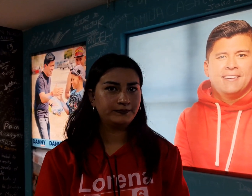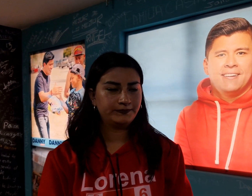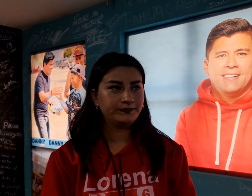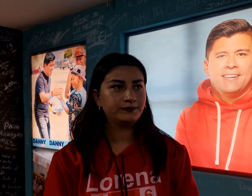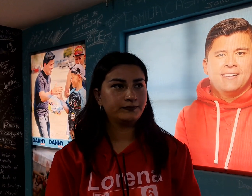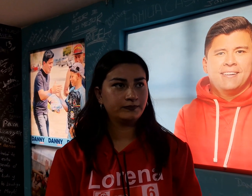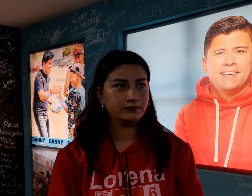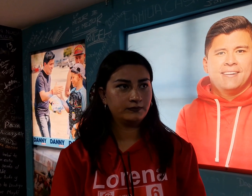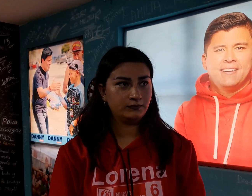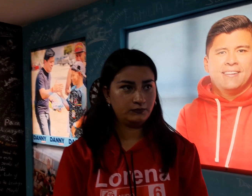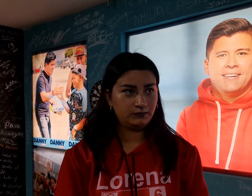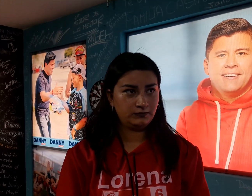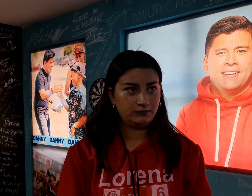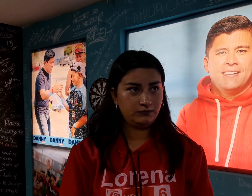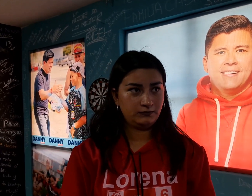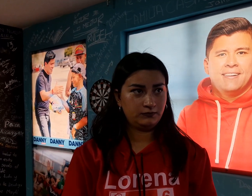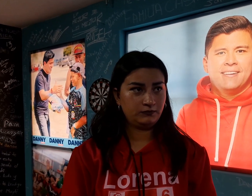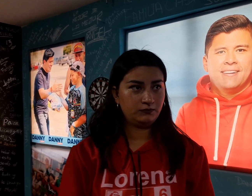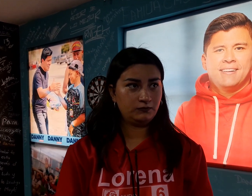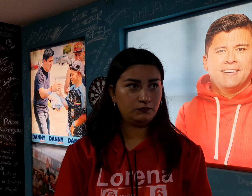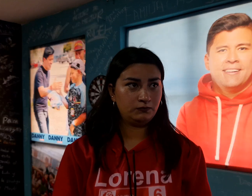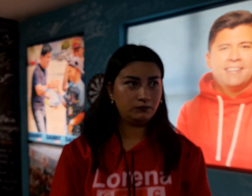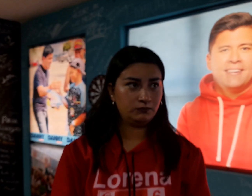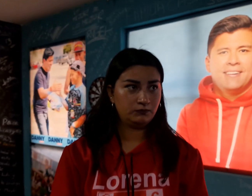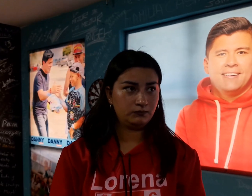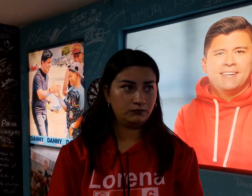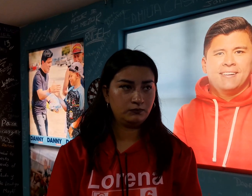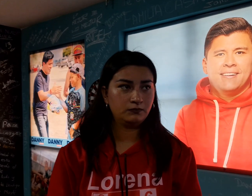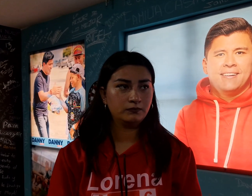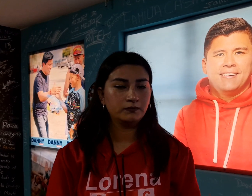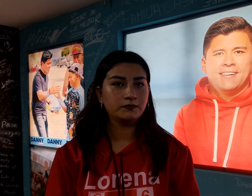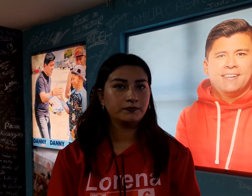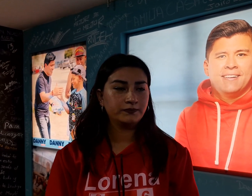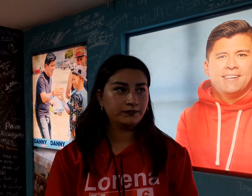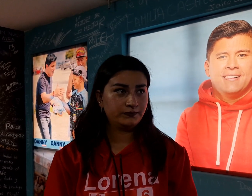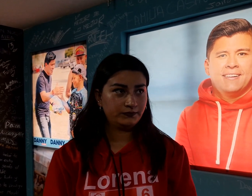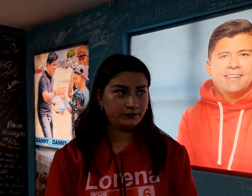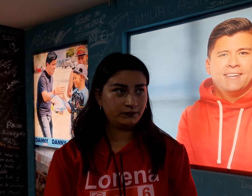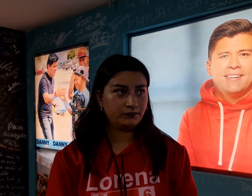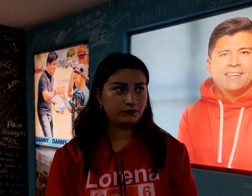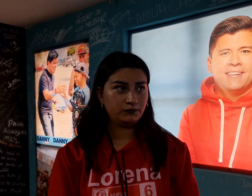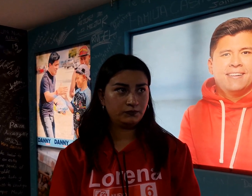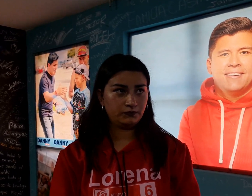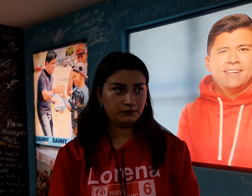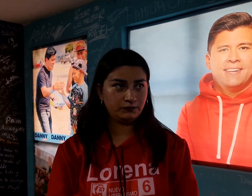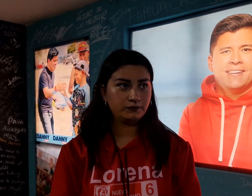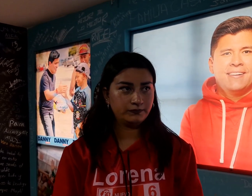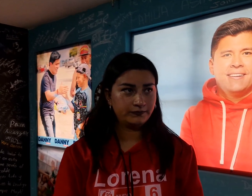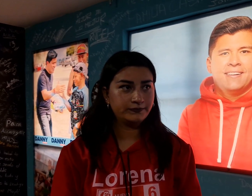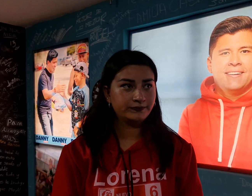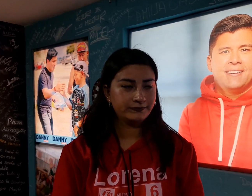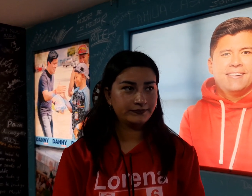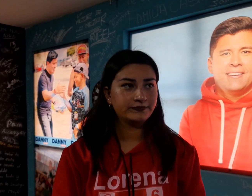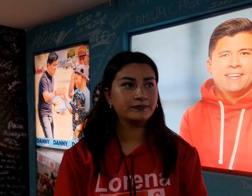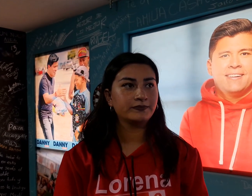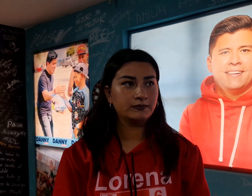¿Eso es posible desde el consejo, proponer un proyecto de acuerdo para que haya inclusión y nosotros aprendamos su lenguaje?